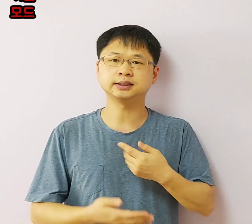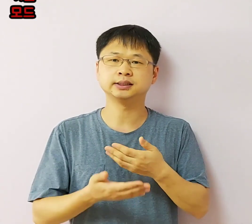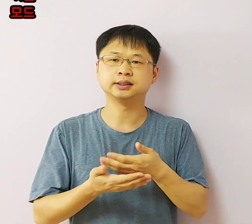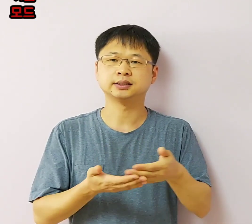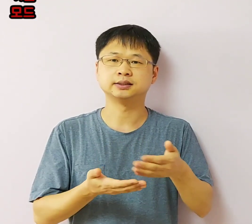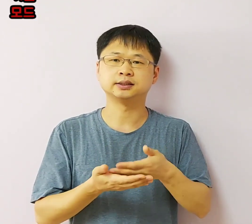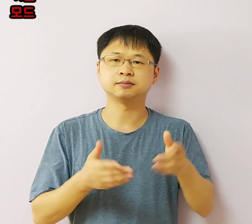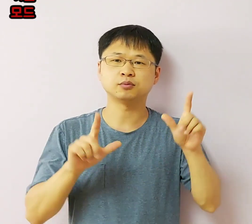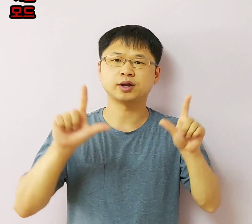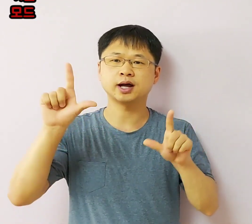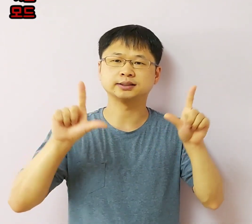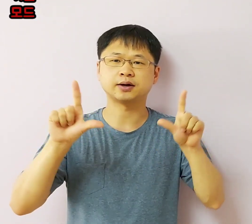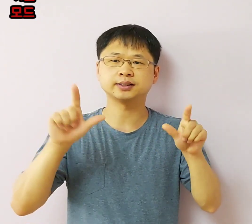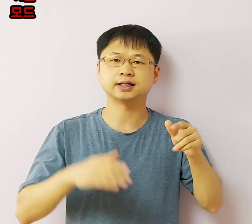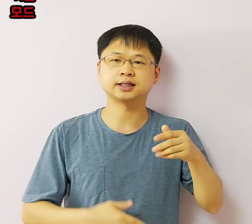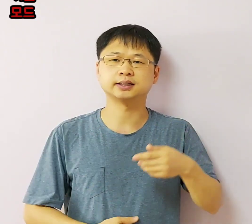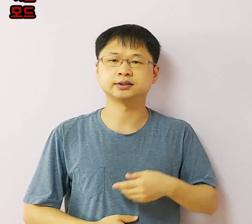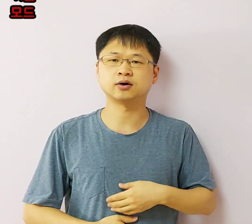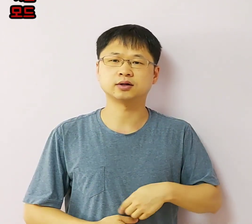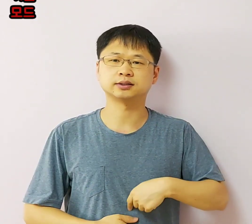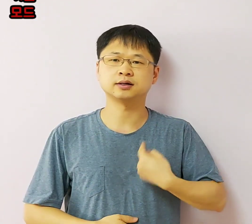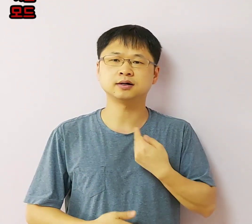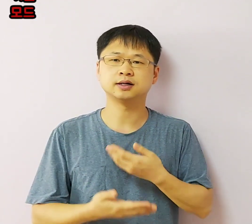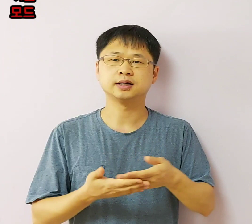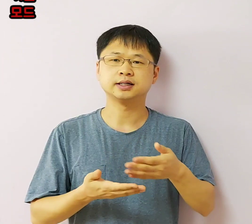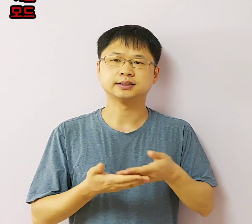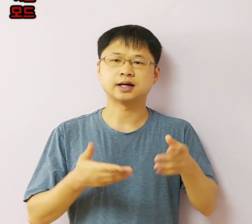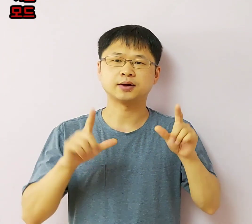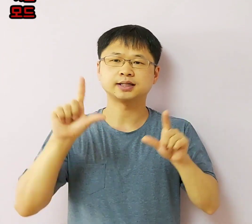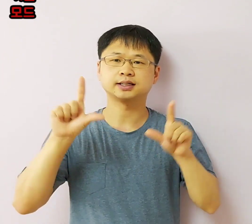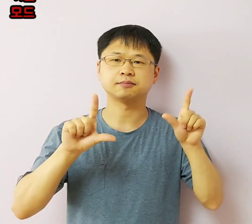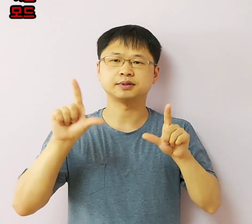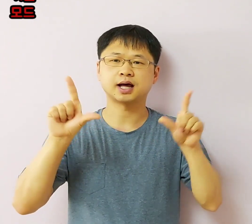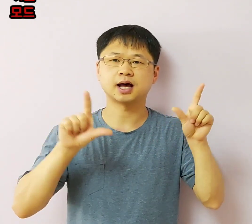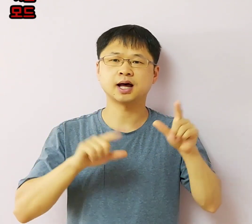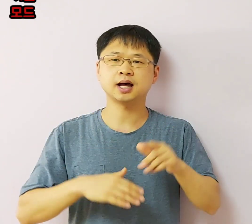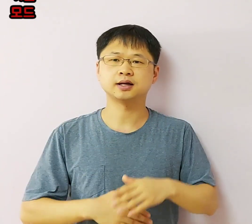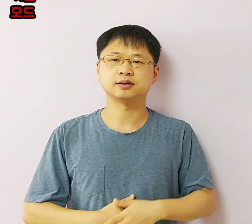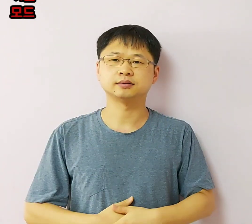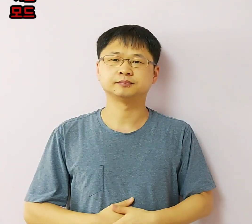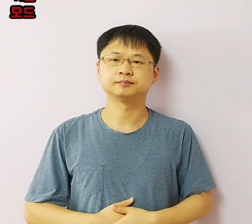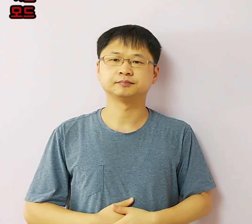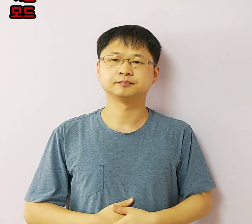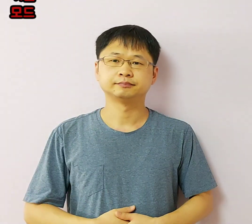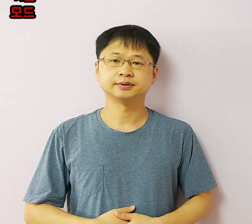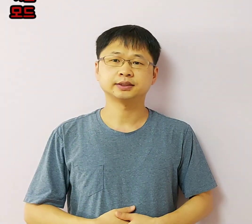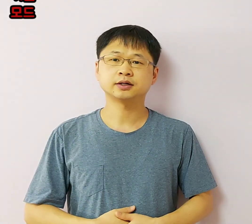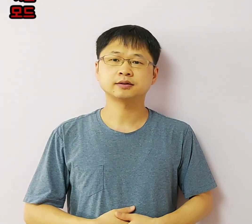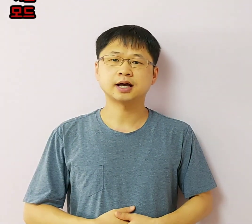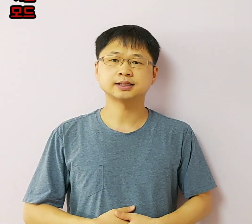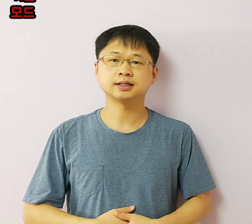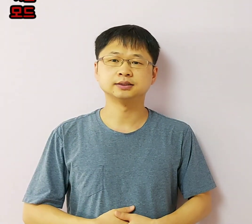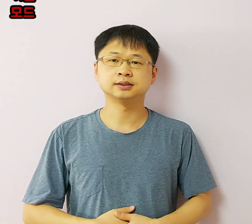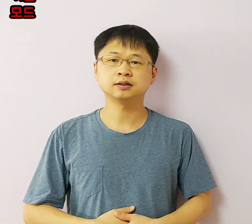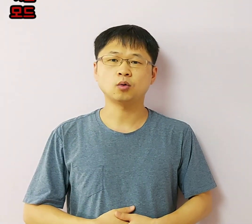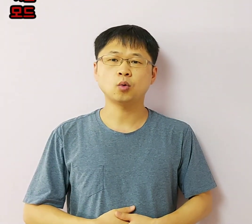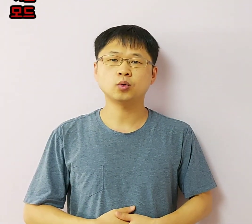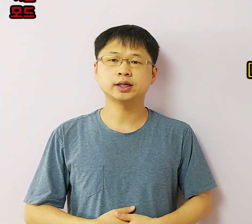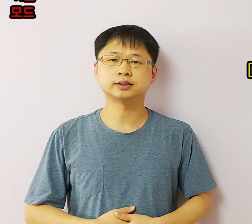자신의 그림 모양, 자화상이 되겠죠. 그래서 자화상이 됩니다. 먼저 첫 가사는